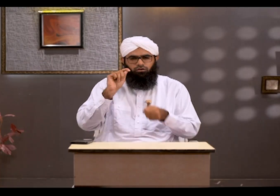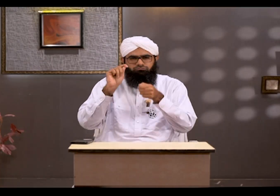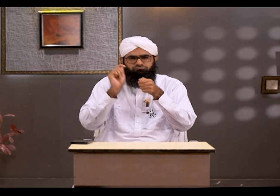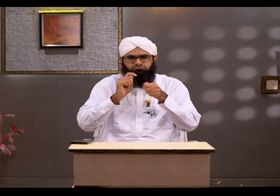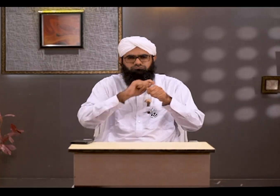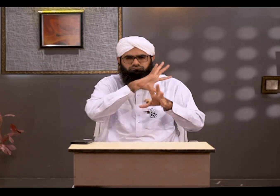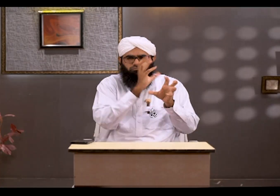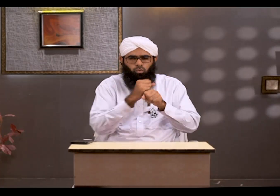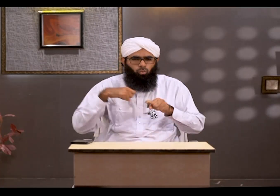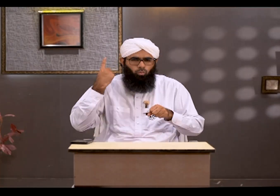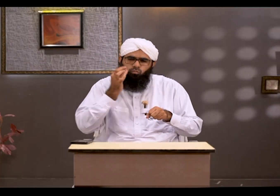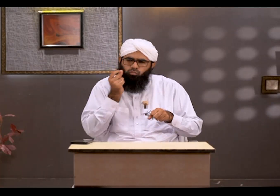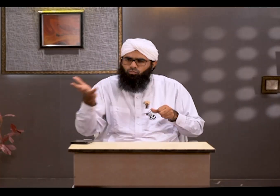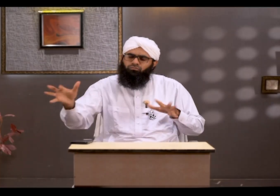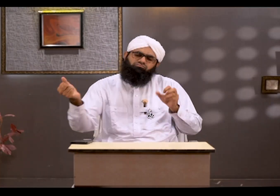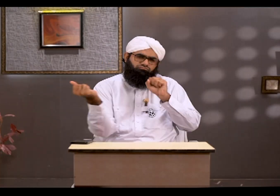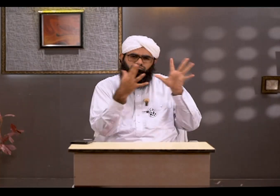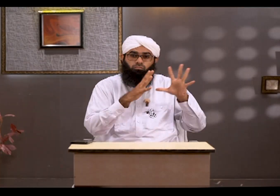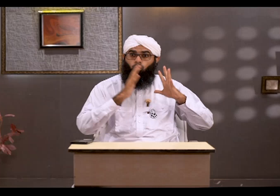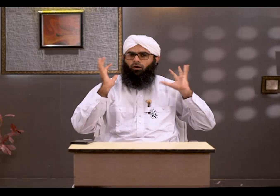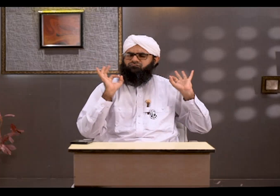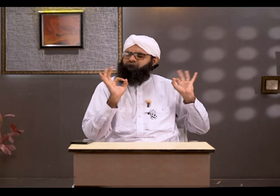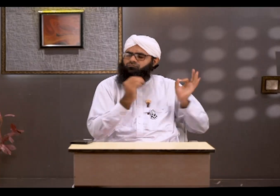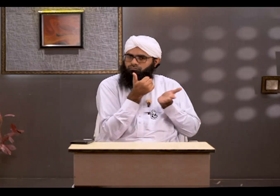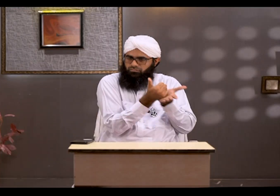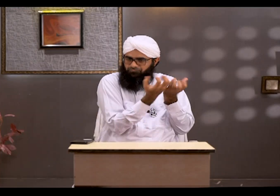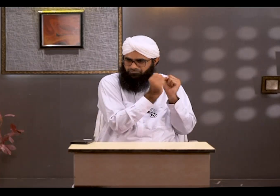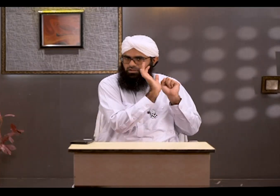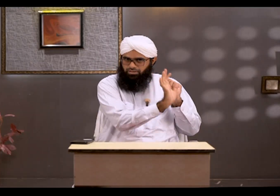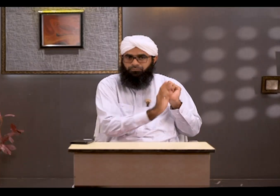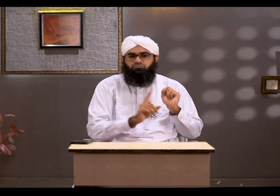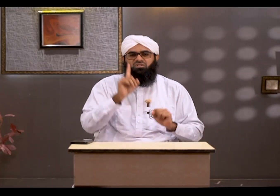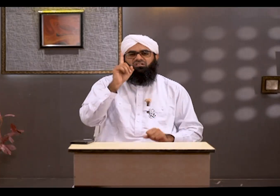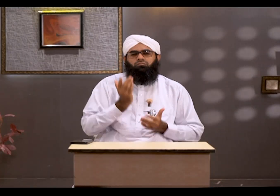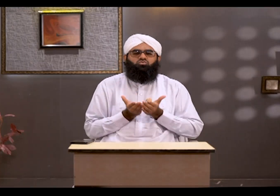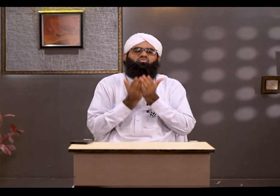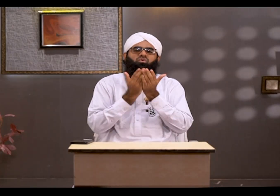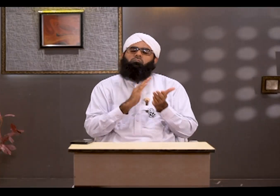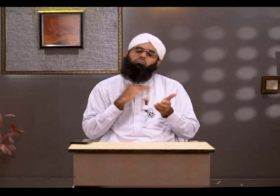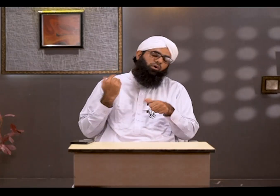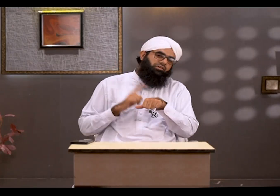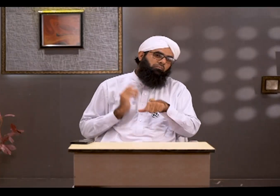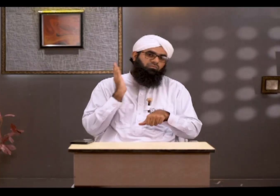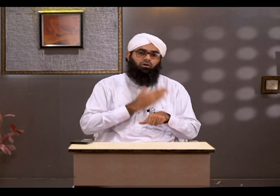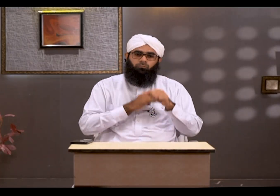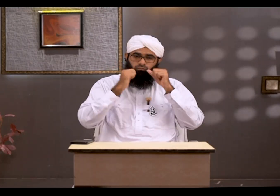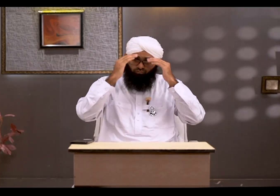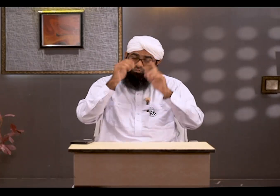قدر عظیم الشان نعمتوں کا انتظام فرمایا ہے۔ اللہ پاک ہمارا خاتمہ ایمان پر فرمائے اور ہمیں ان نعمتوں سے حصہ